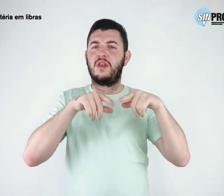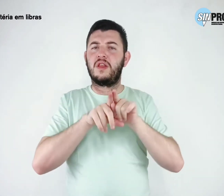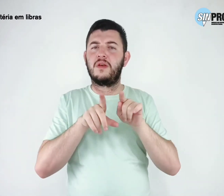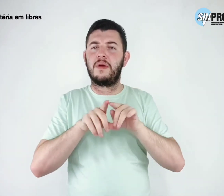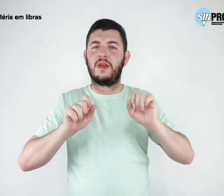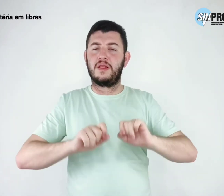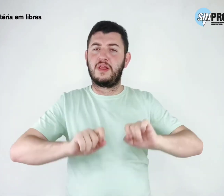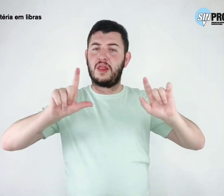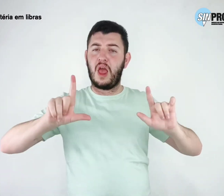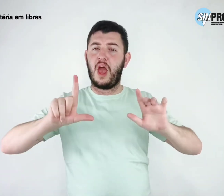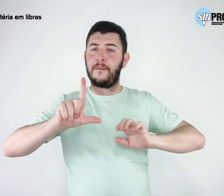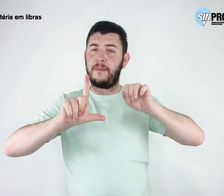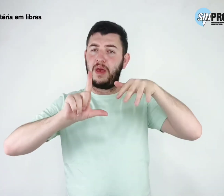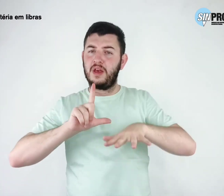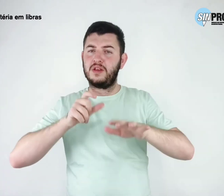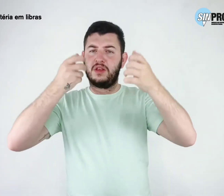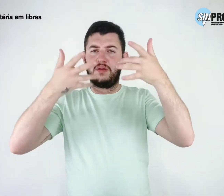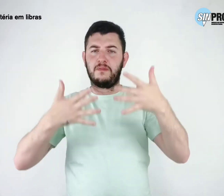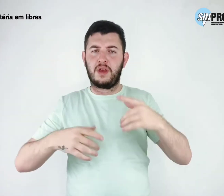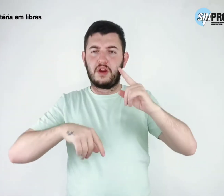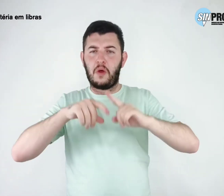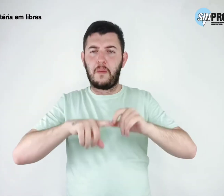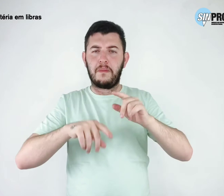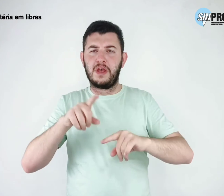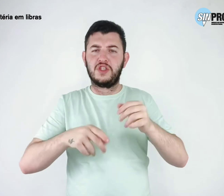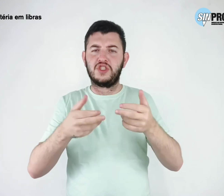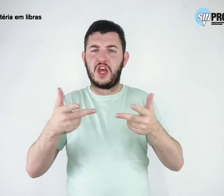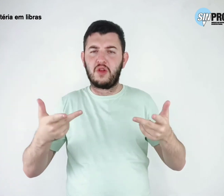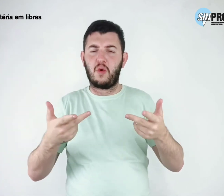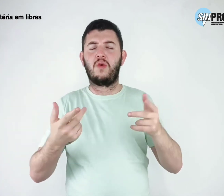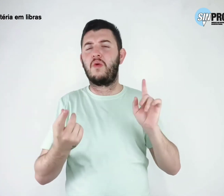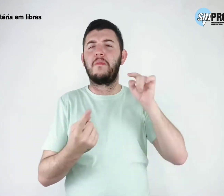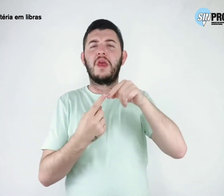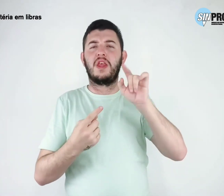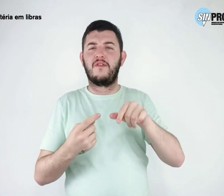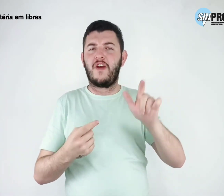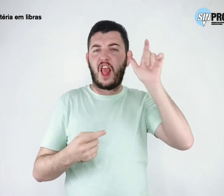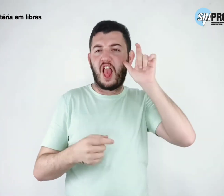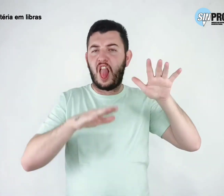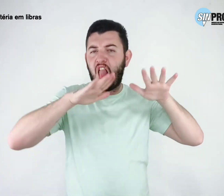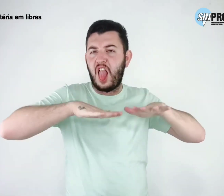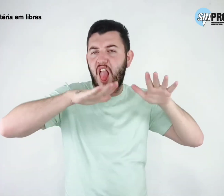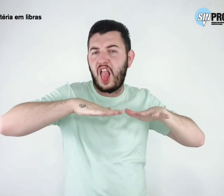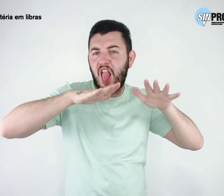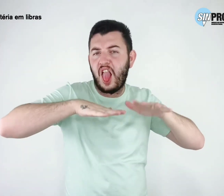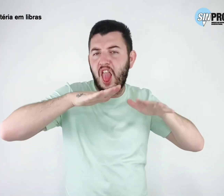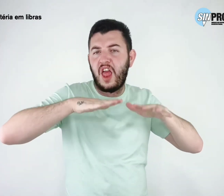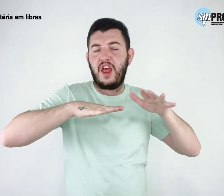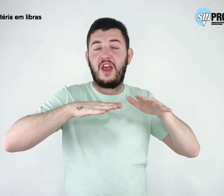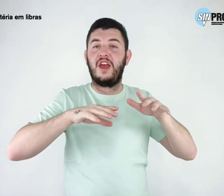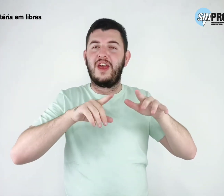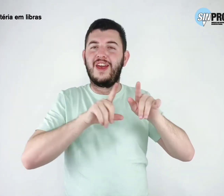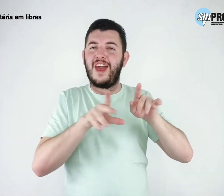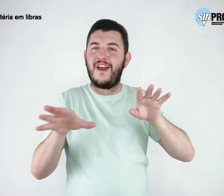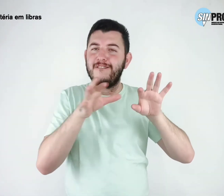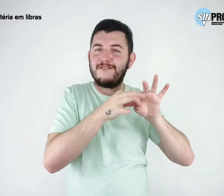como objetos utilizados em rituais satânicos supostamente praticados por Lázaro Barbosa.